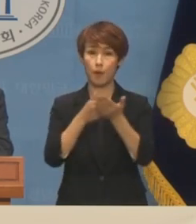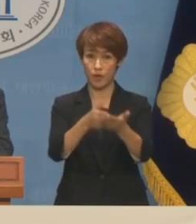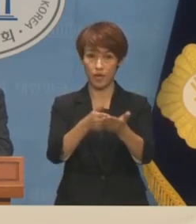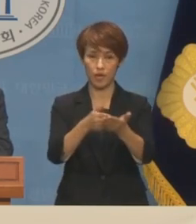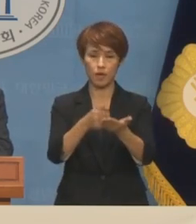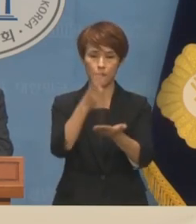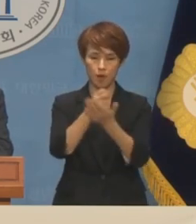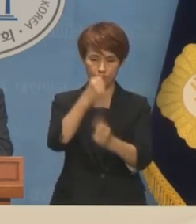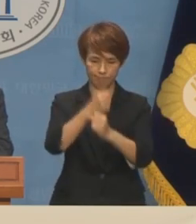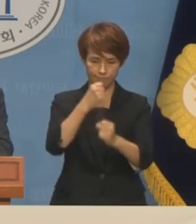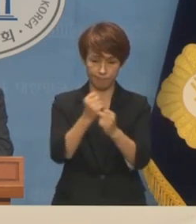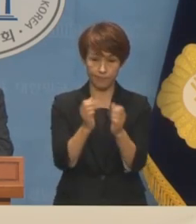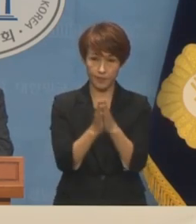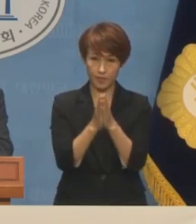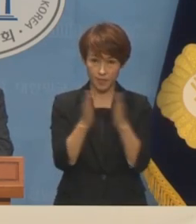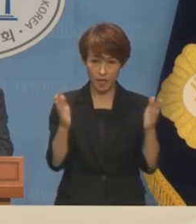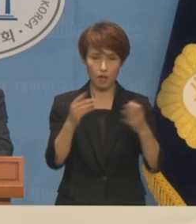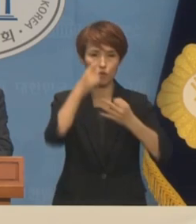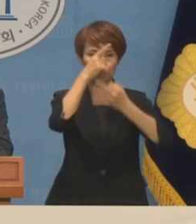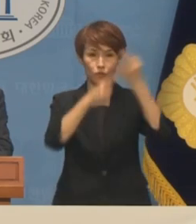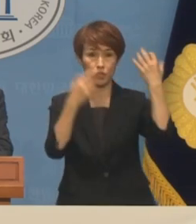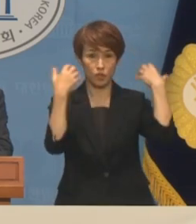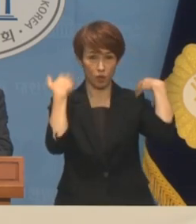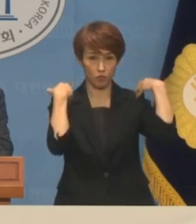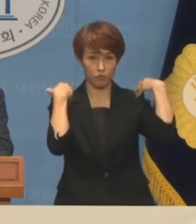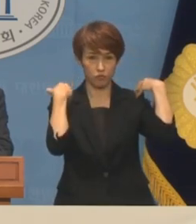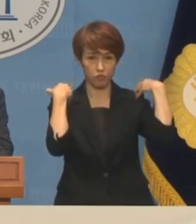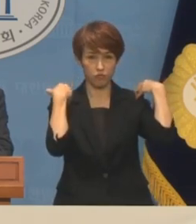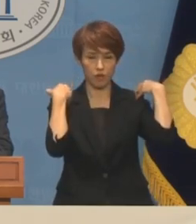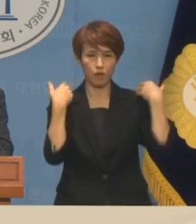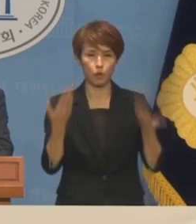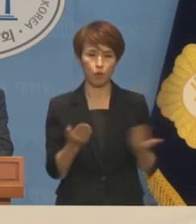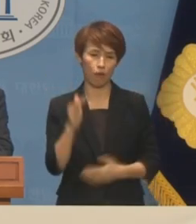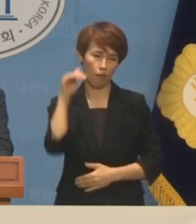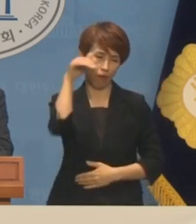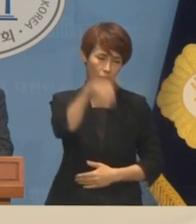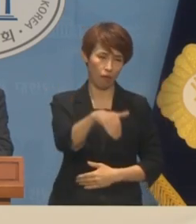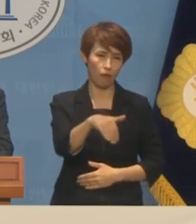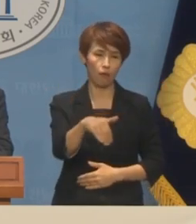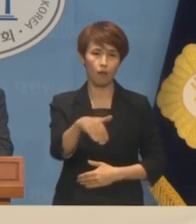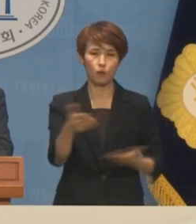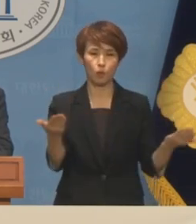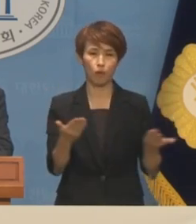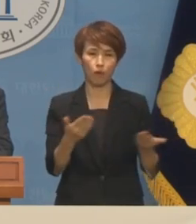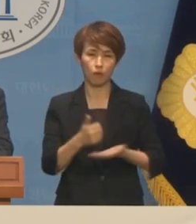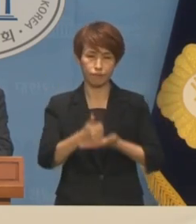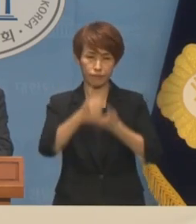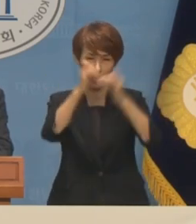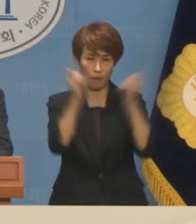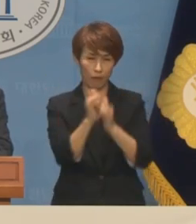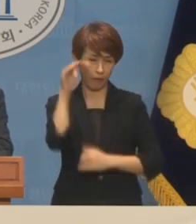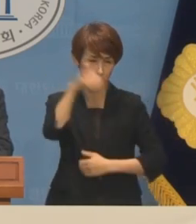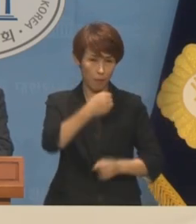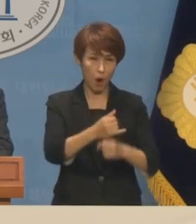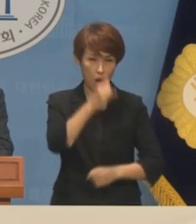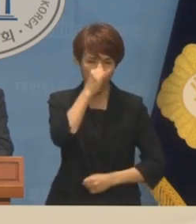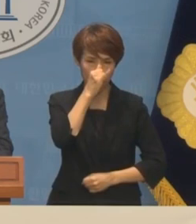입법을 시작으로 윤석열 정부가 후퇴시킨 노동 존중 사회를 제대로 만들기